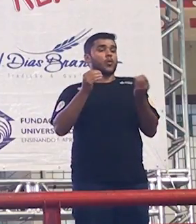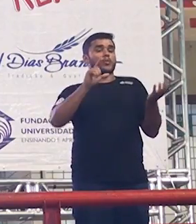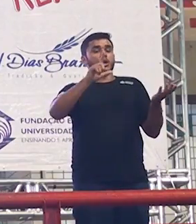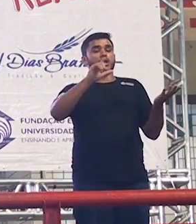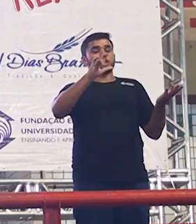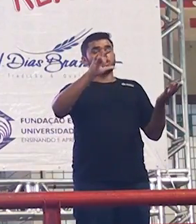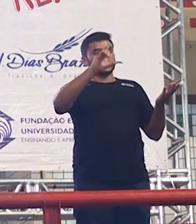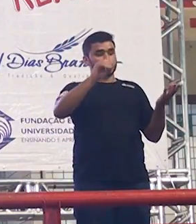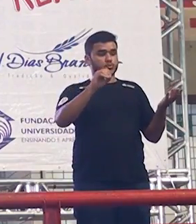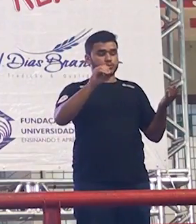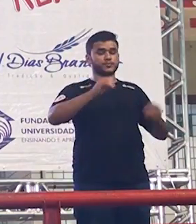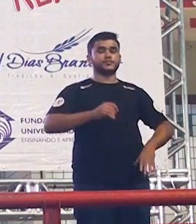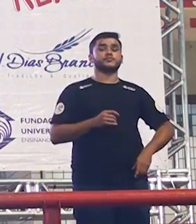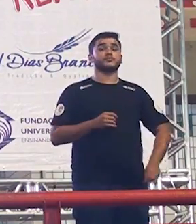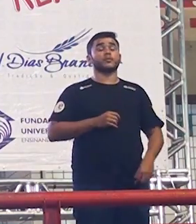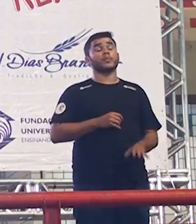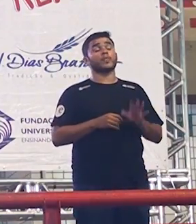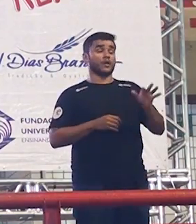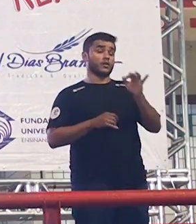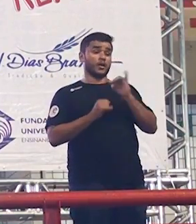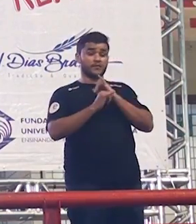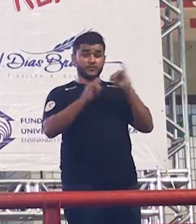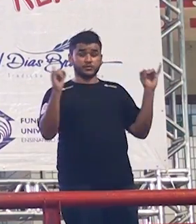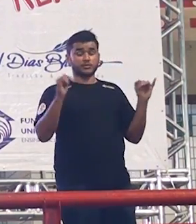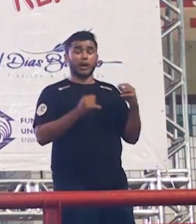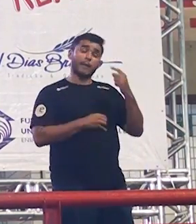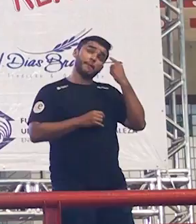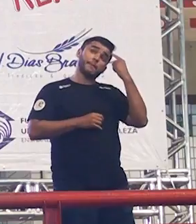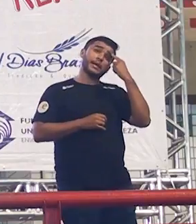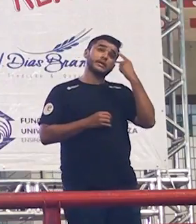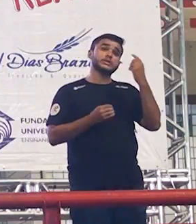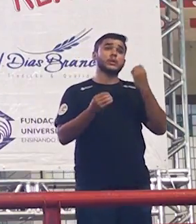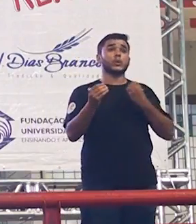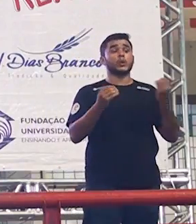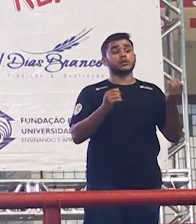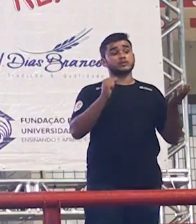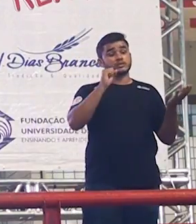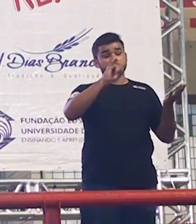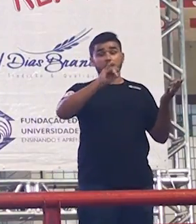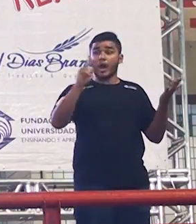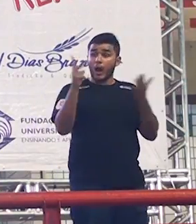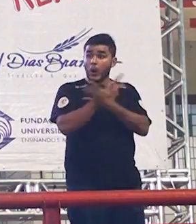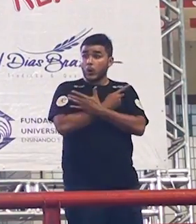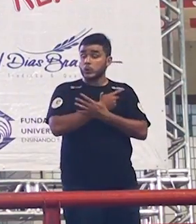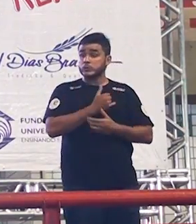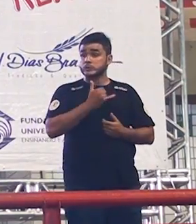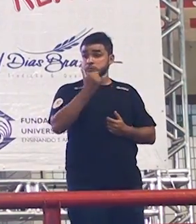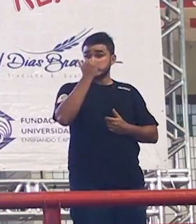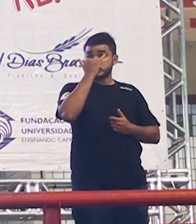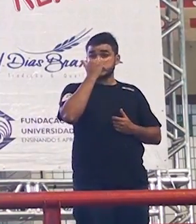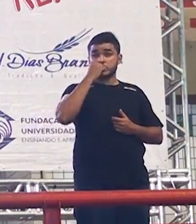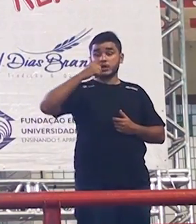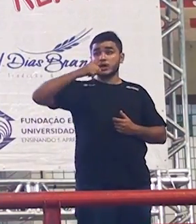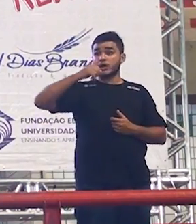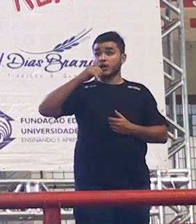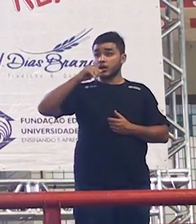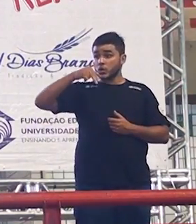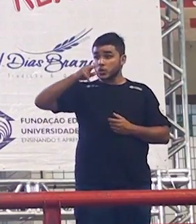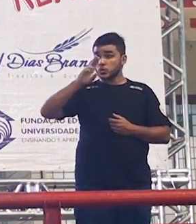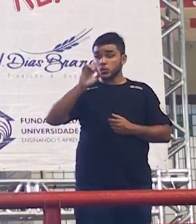dado interessante, pessoal. Muita gente pensa que os acidentes causados por energia